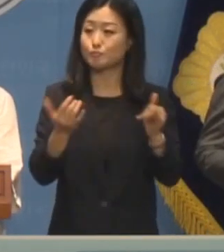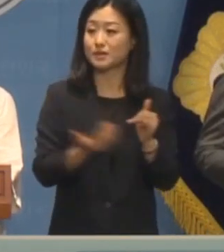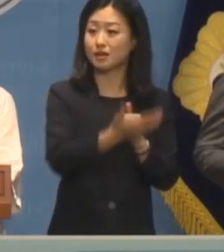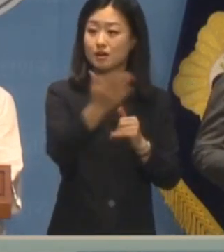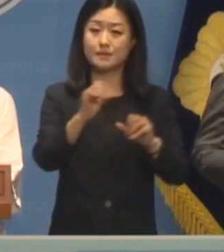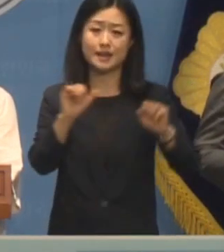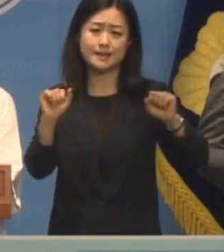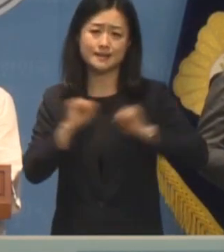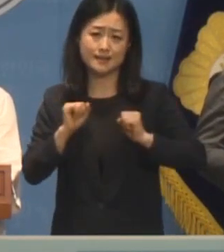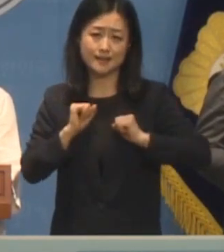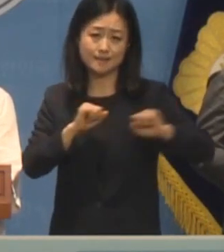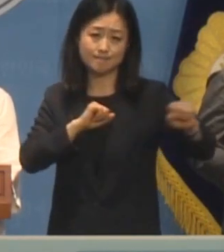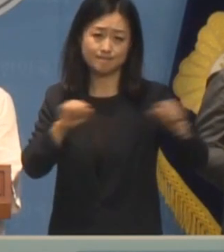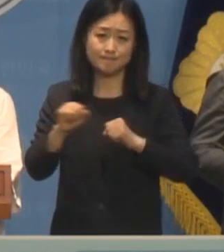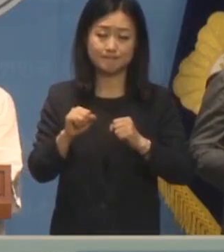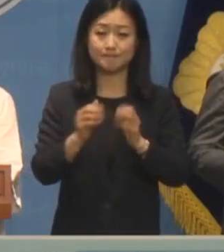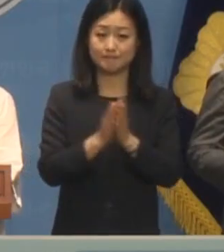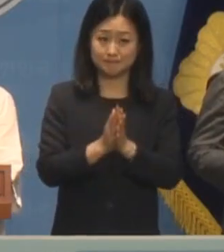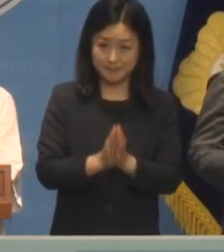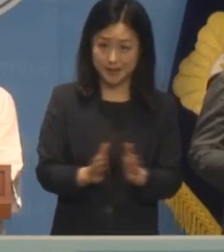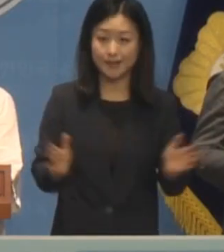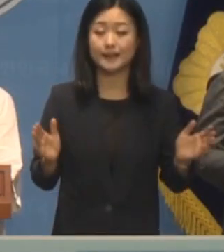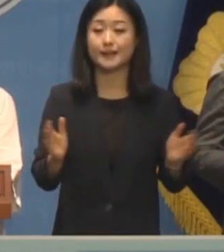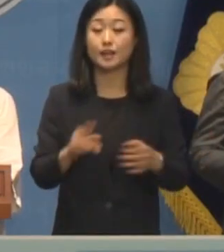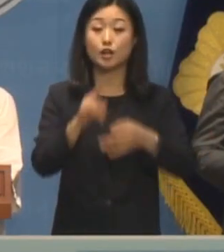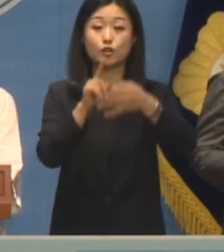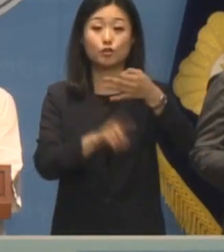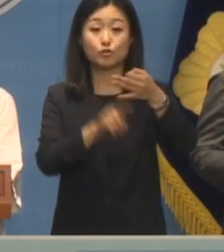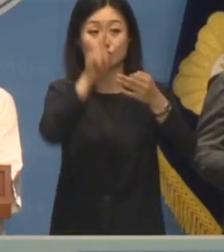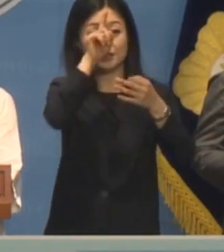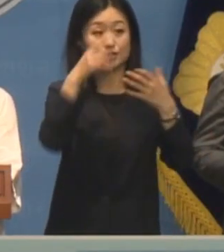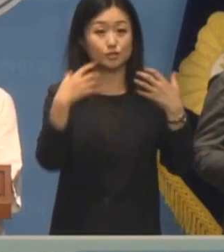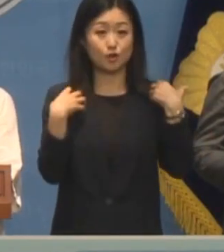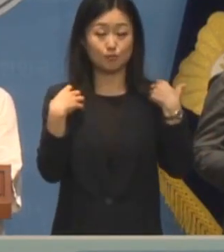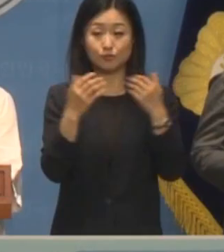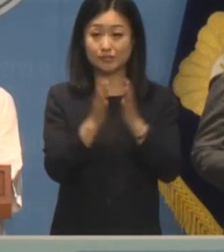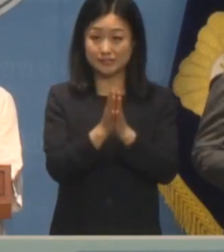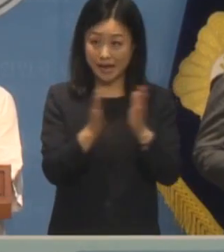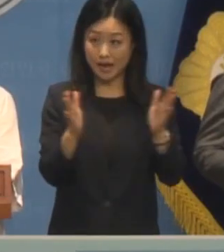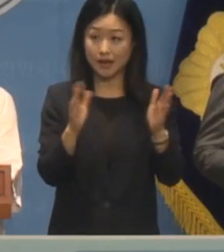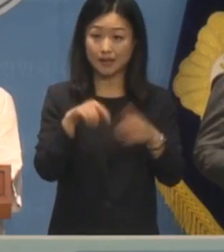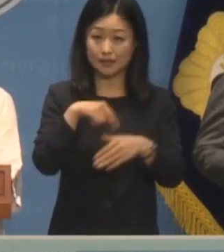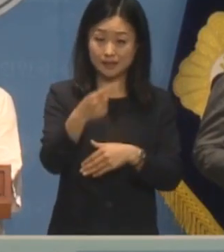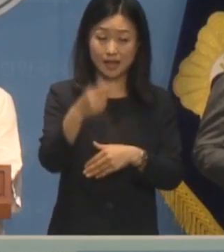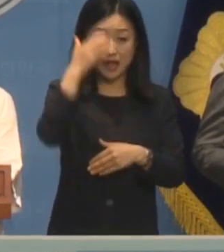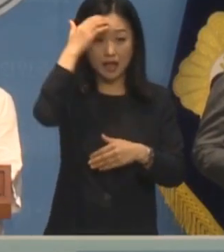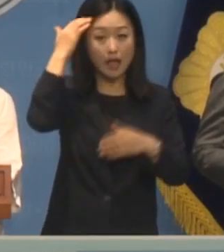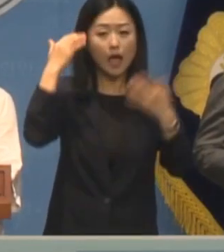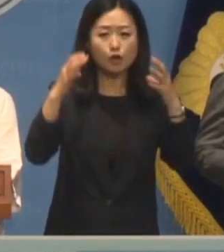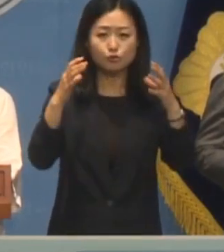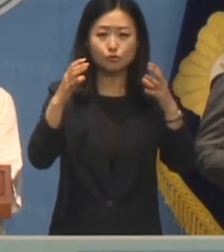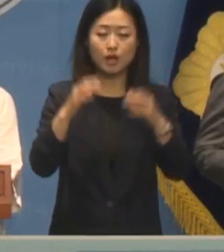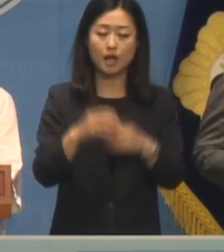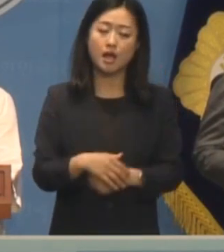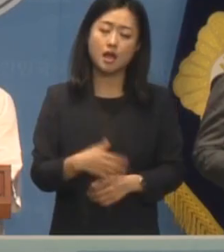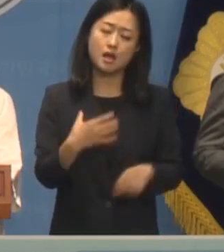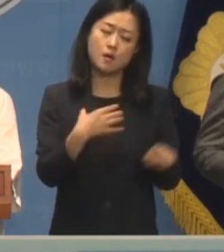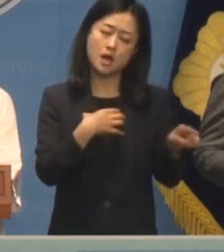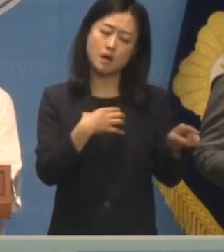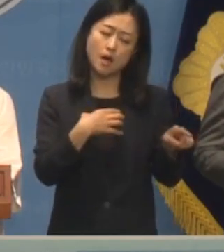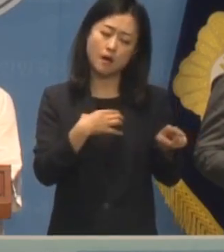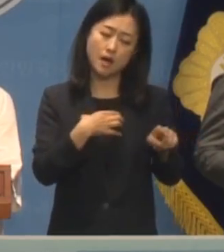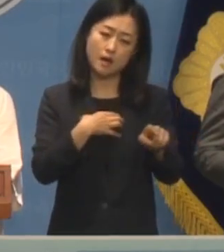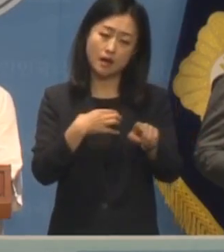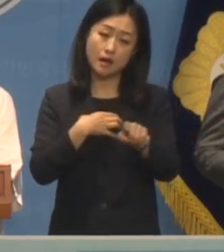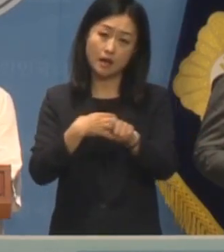총력 운동에 돌입했습니다. 윤석열 정권이 들어선 이후 대한민국은 총체적 위기